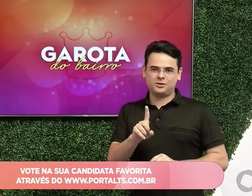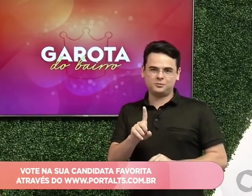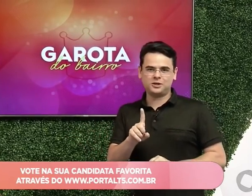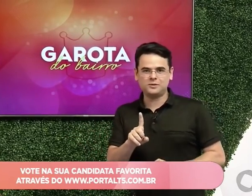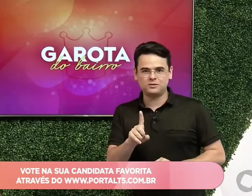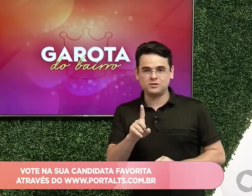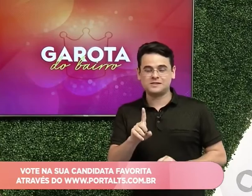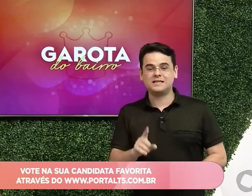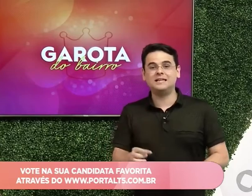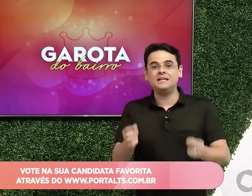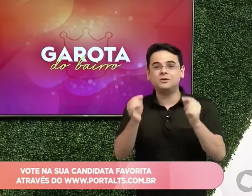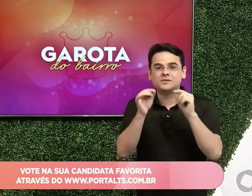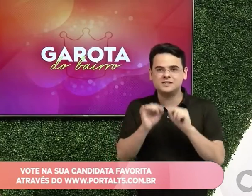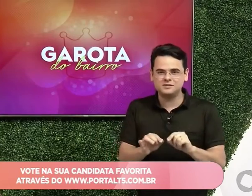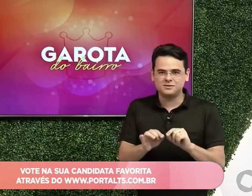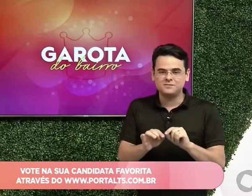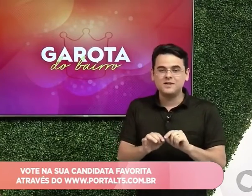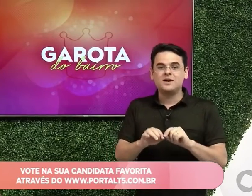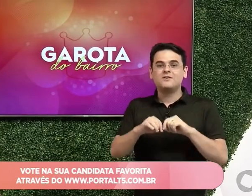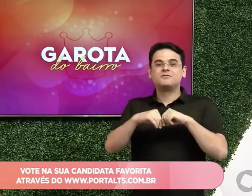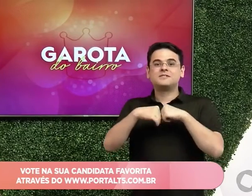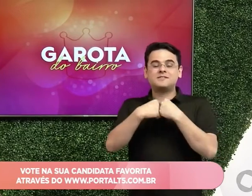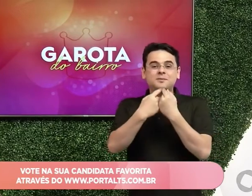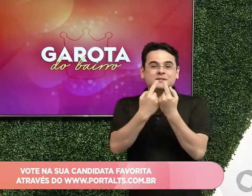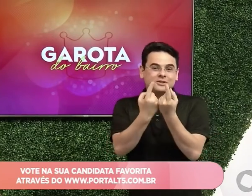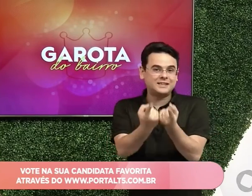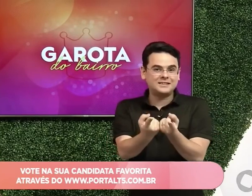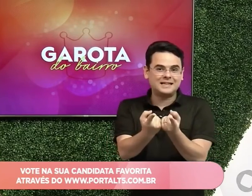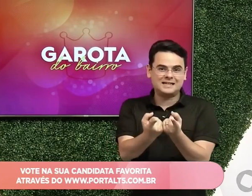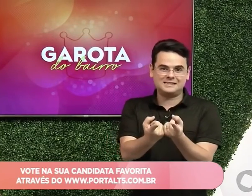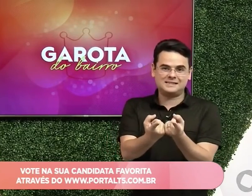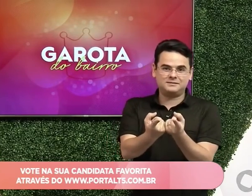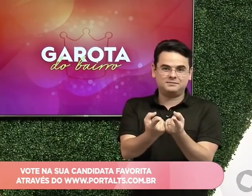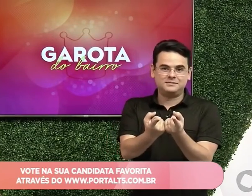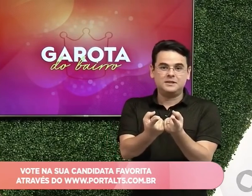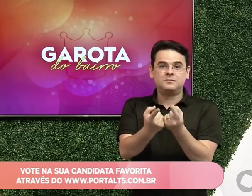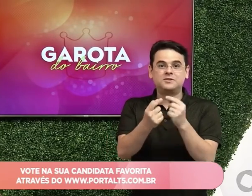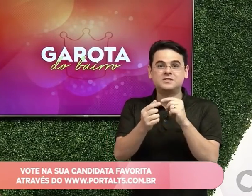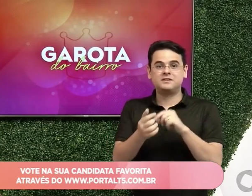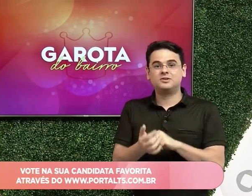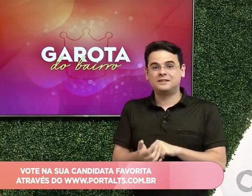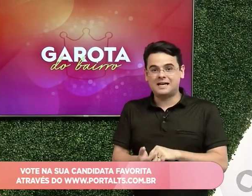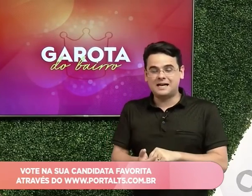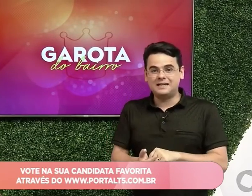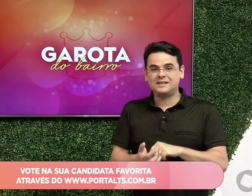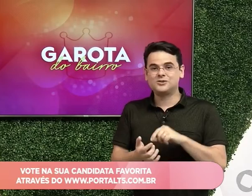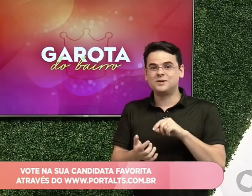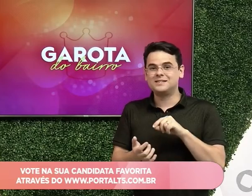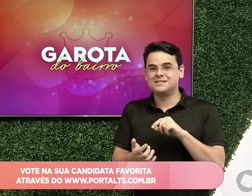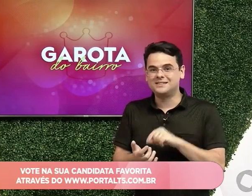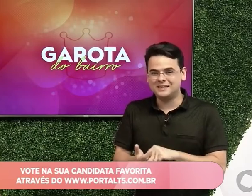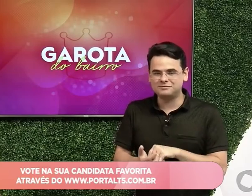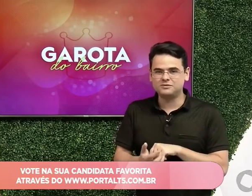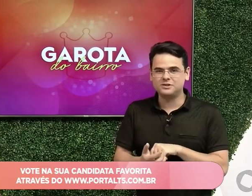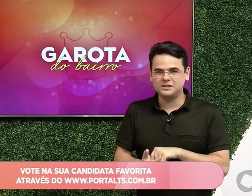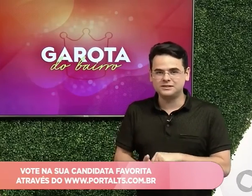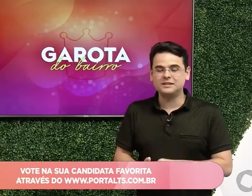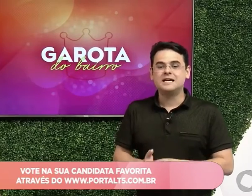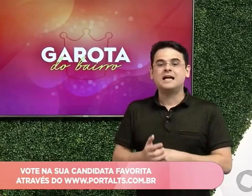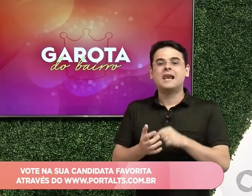eliminatória do programa Com Você. Inclusive, você vai poder votar de casa. Você vai votar na sua candidata favorita